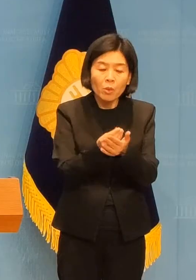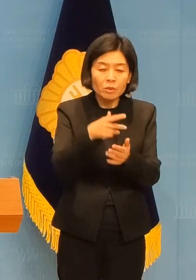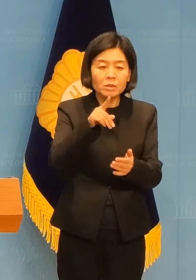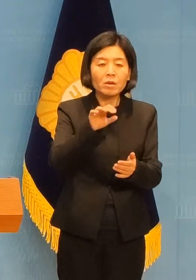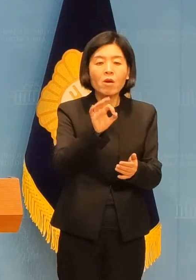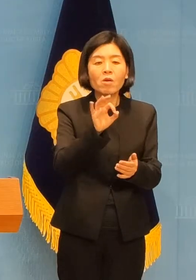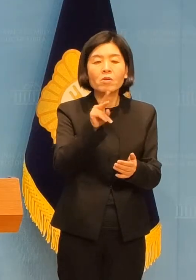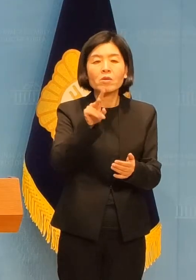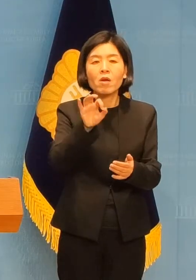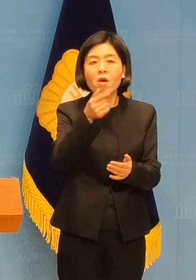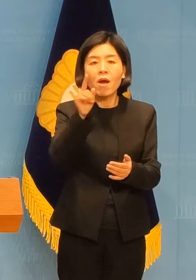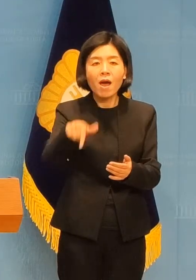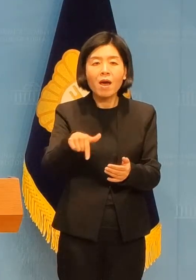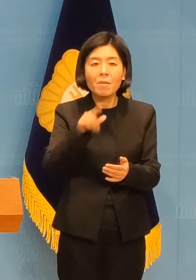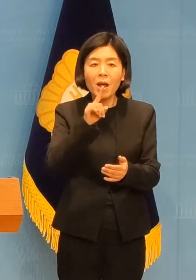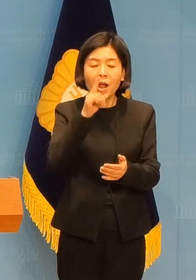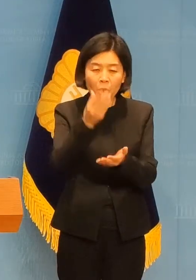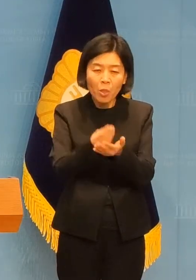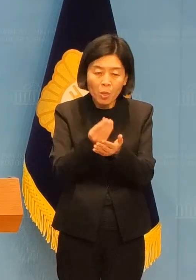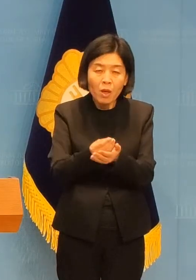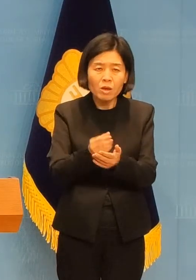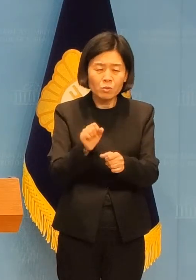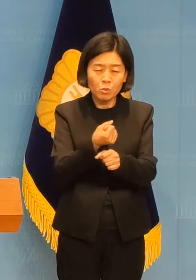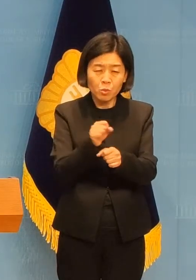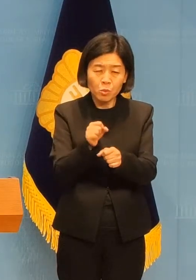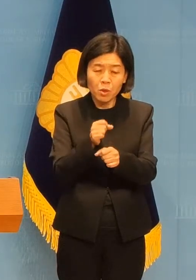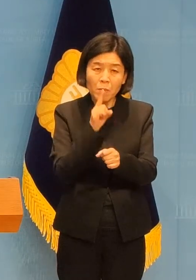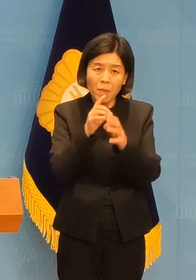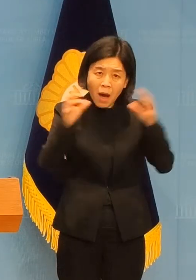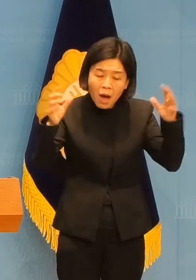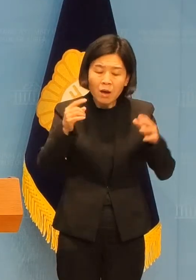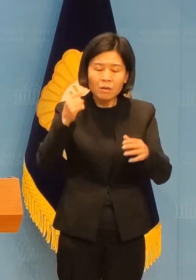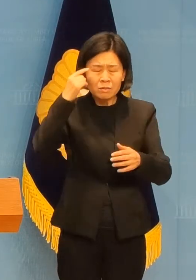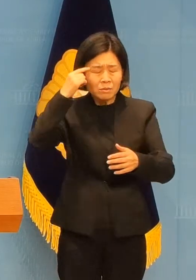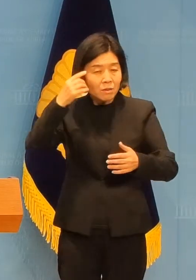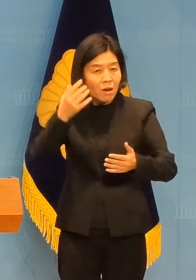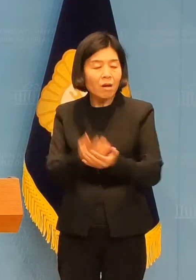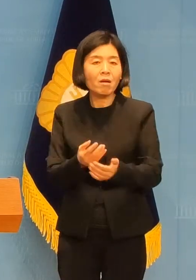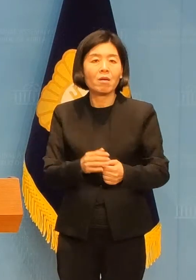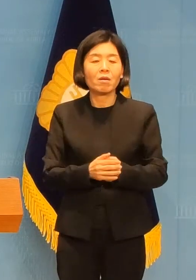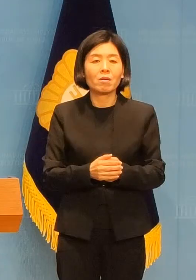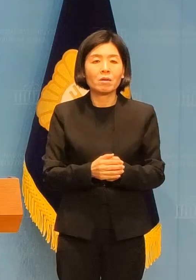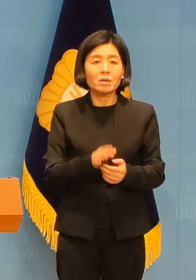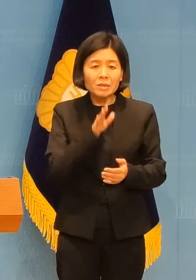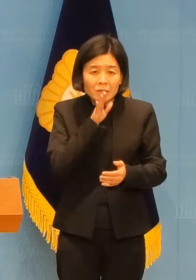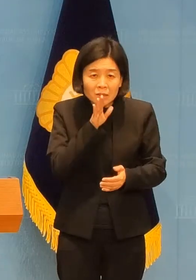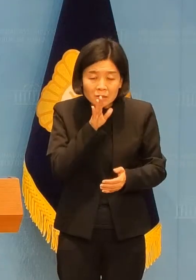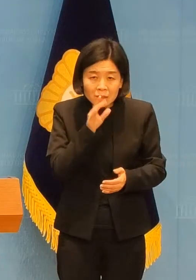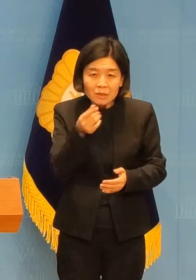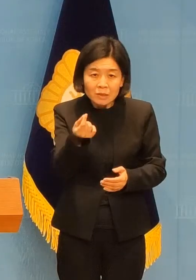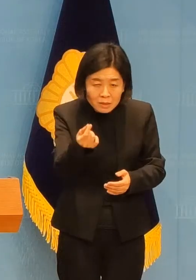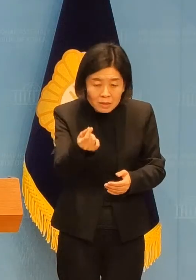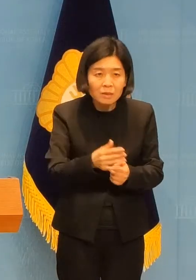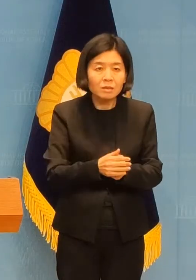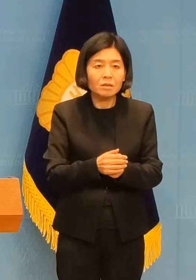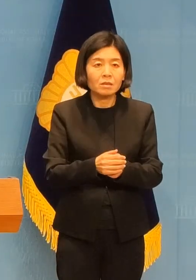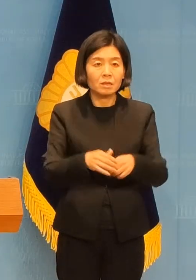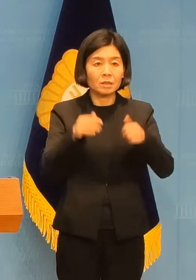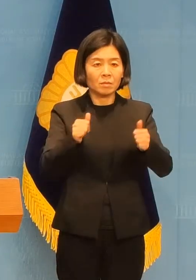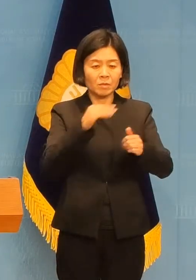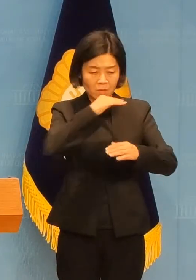조작됐다는 논란이 보도되어 충격을 주고 있습니다. 만약 이것이 사실이라면 사법